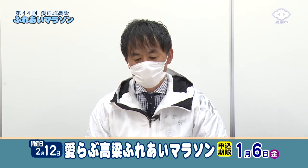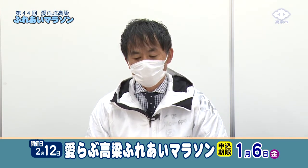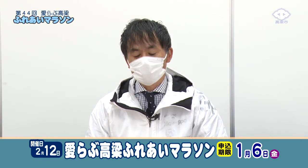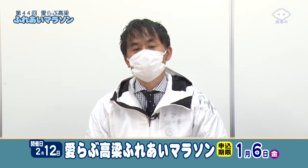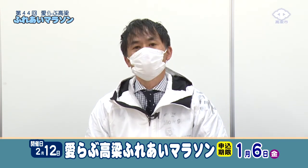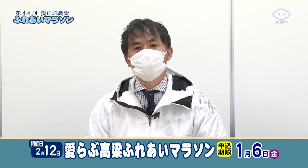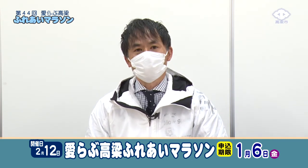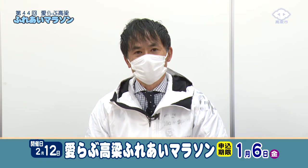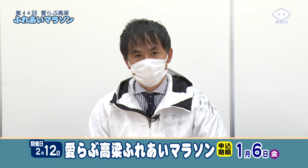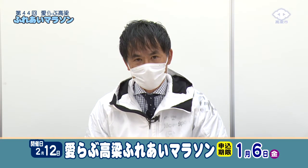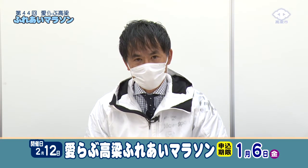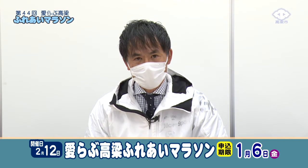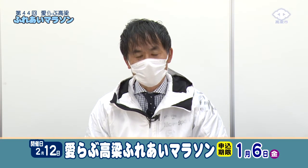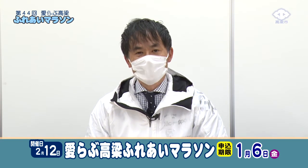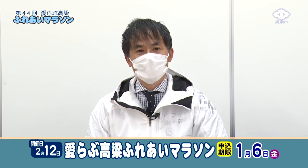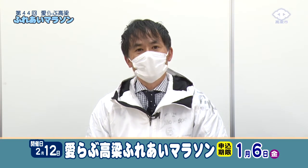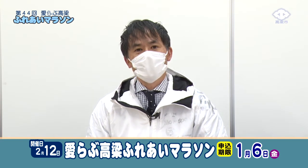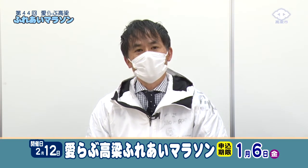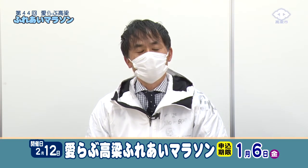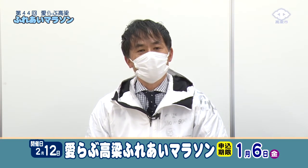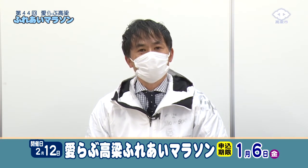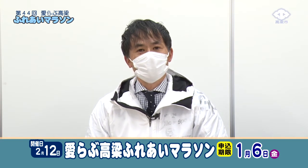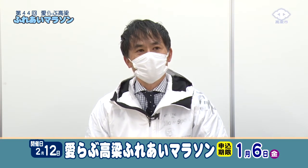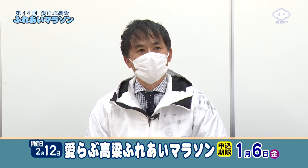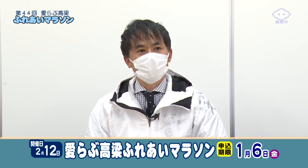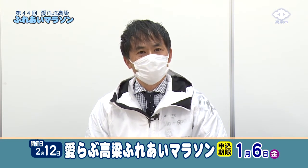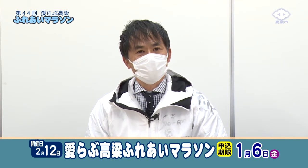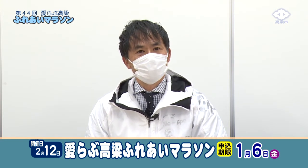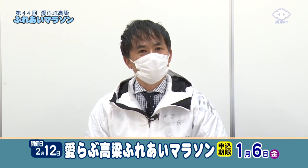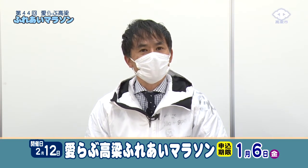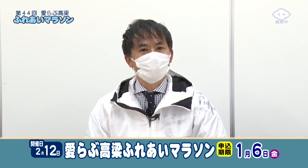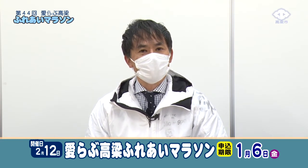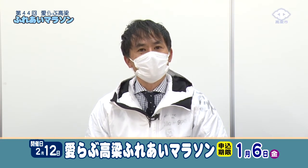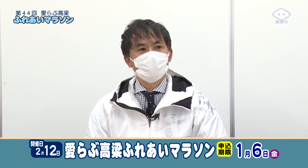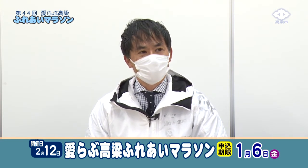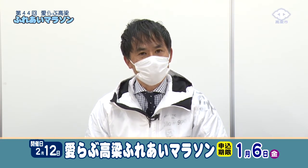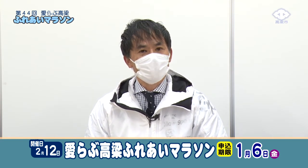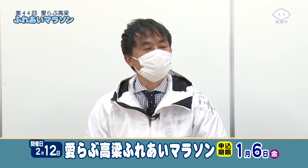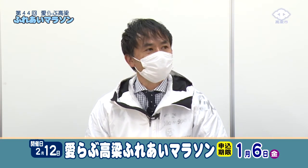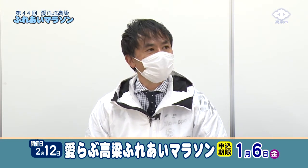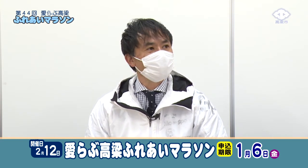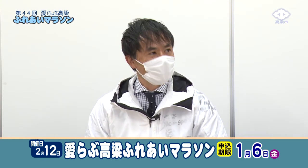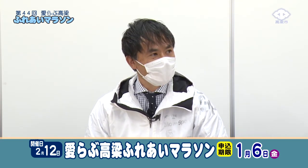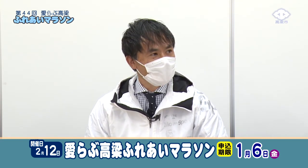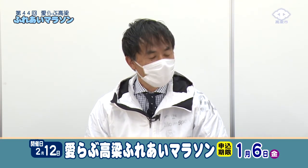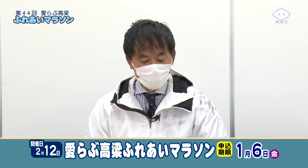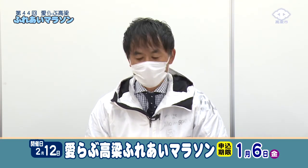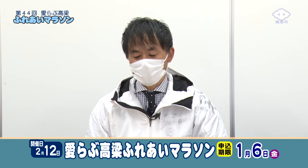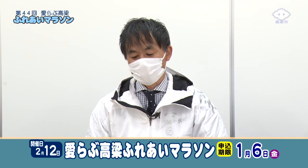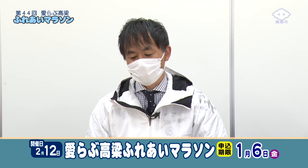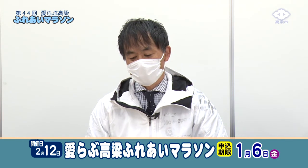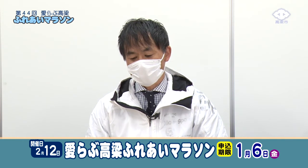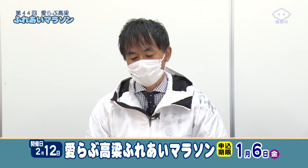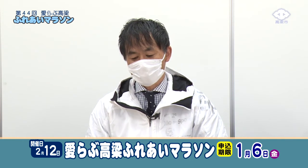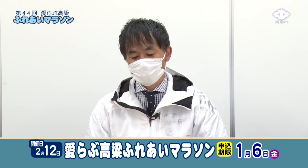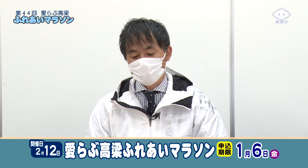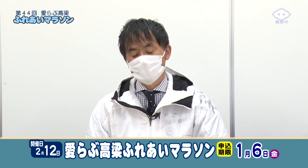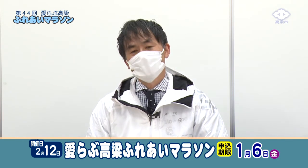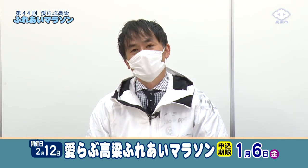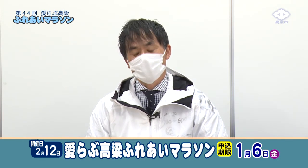の陸上部の皆さんとか、吉備国際大学シャルモカヤマ高橋の選手の皆さんにも参加していただくことに、な